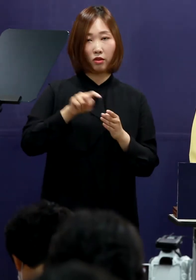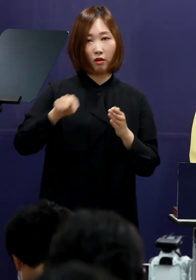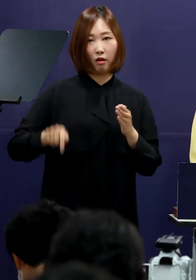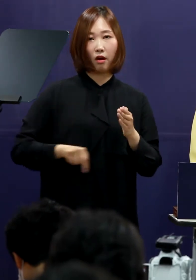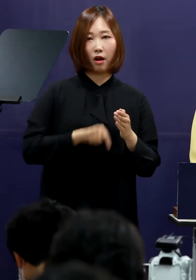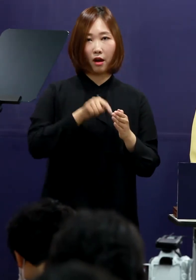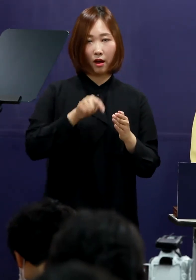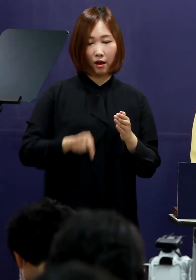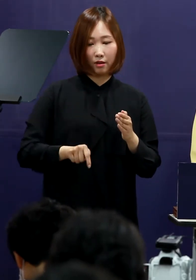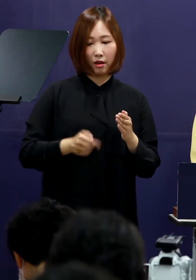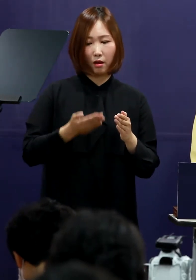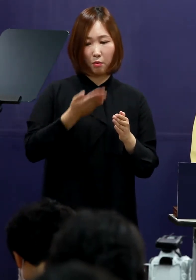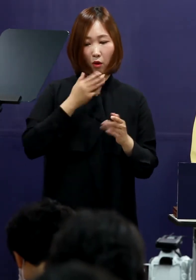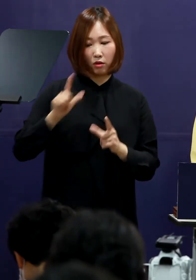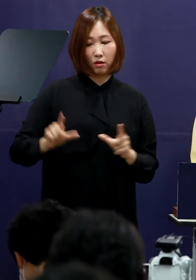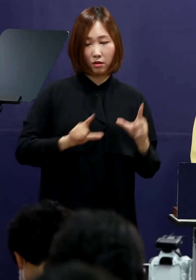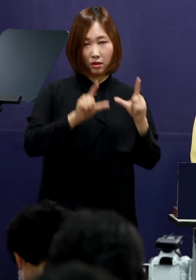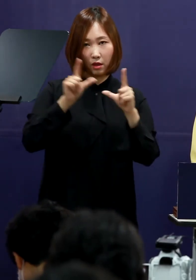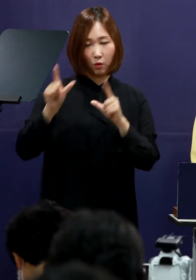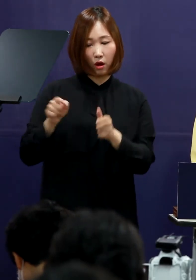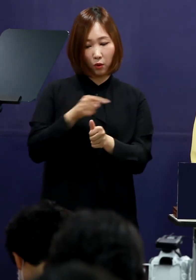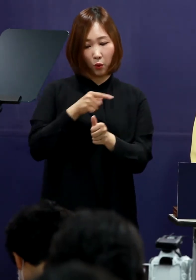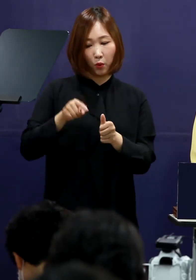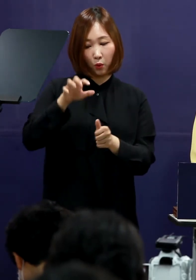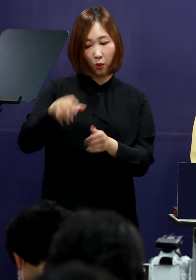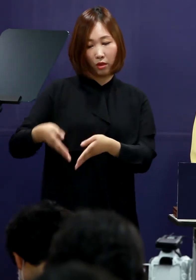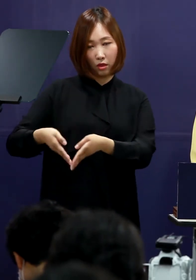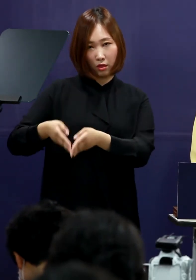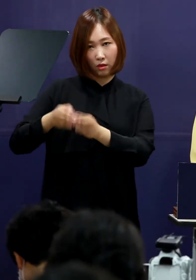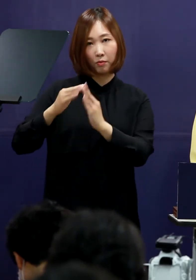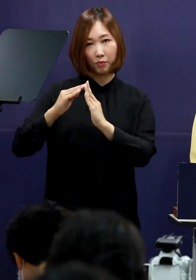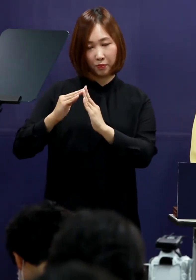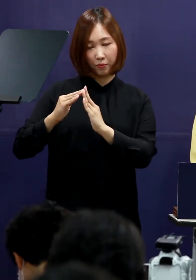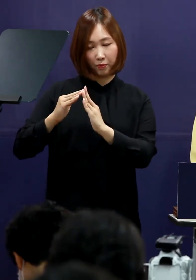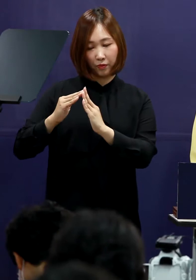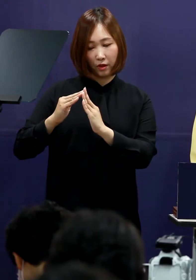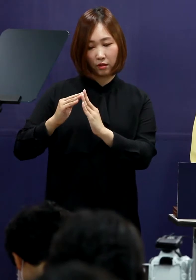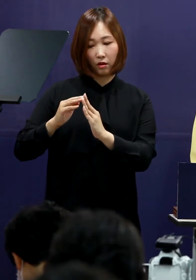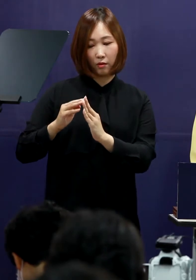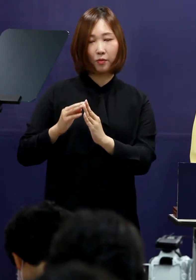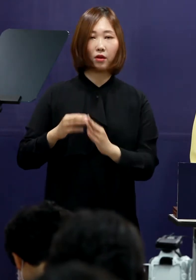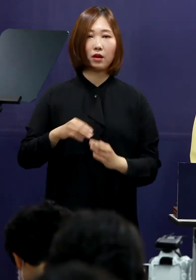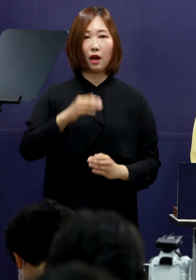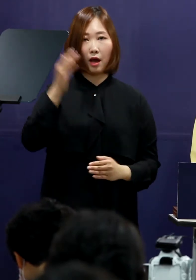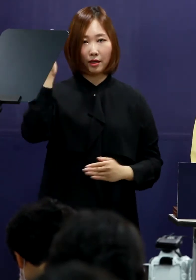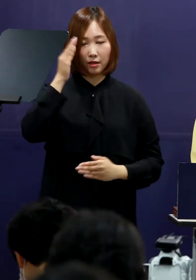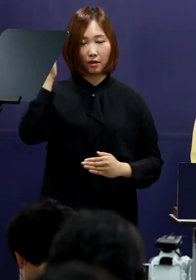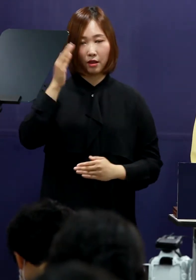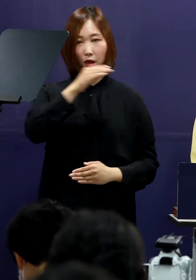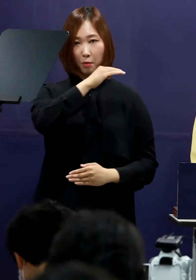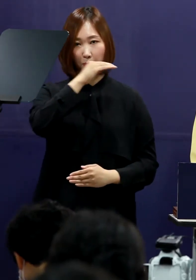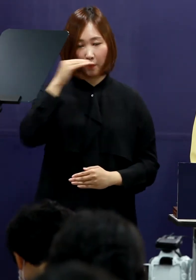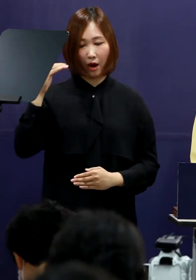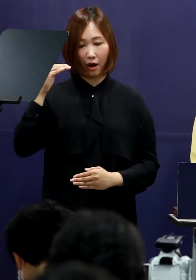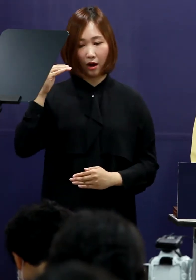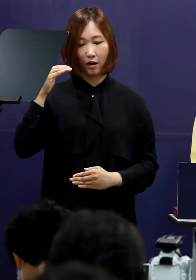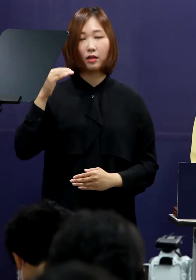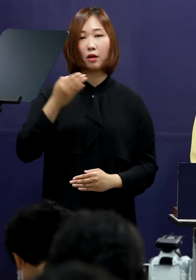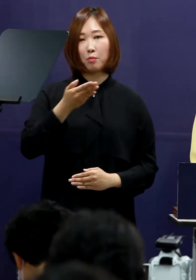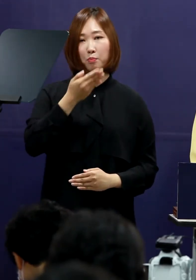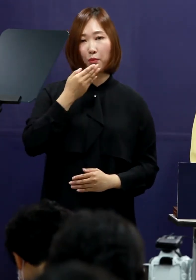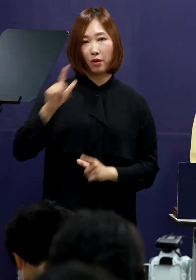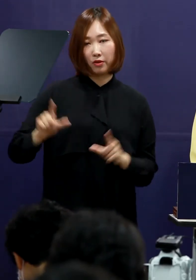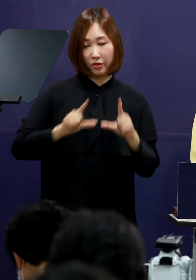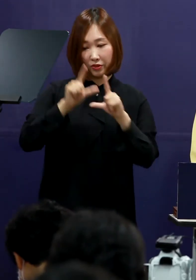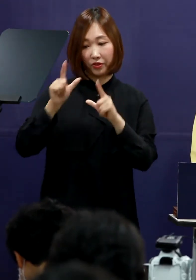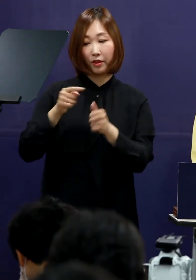식생활 교육관을 설치해서 학생들에게 건강하고 올바른 식생활 문화를 교육하는 프로그램으로